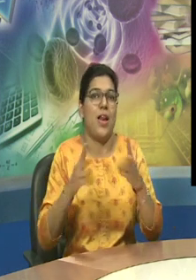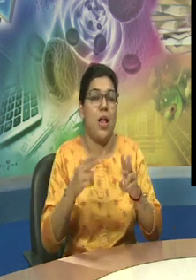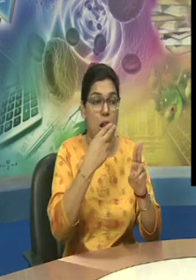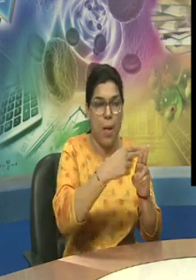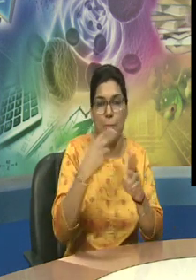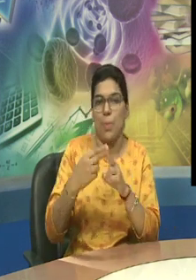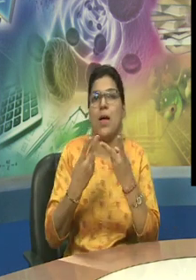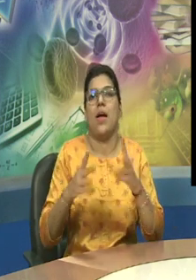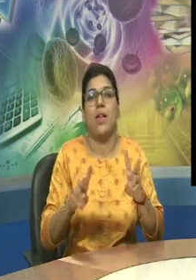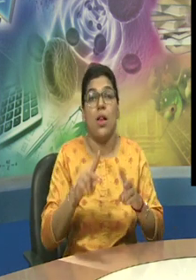किया है।